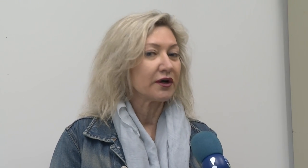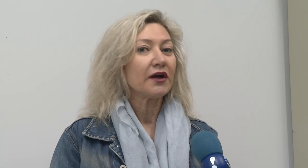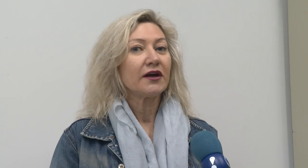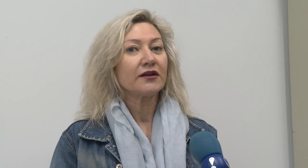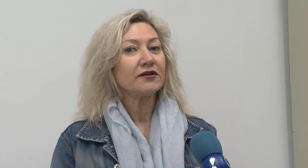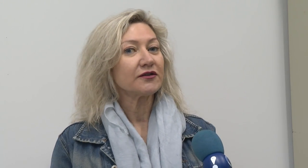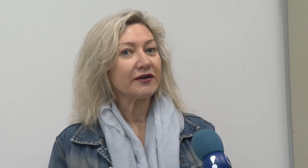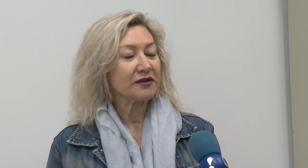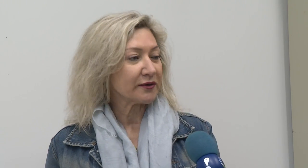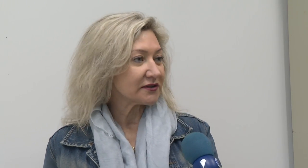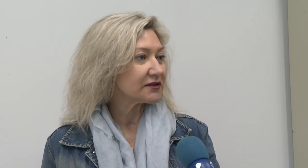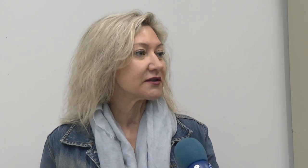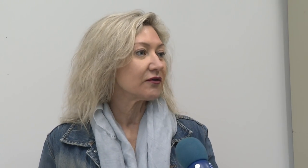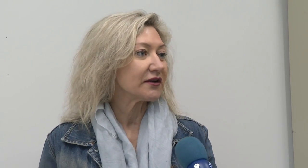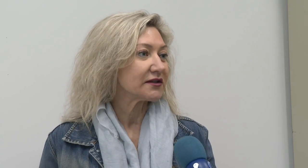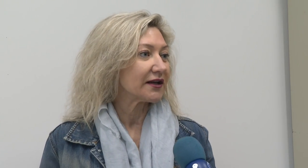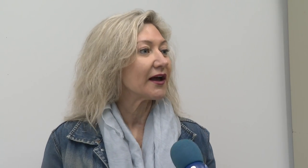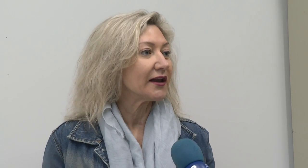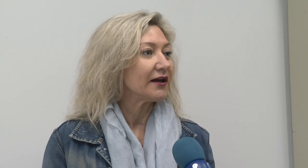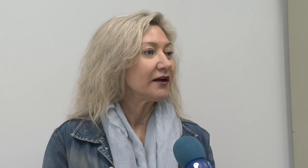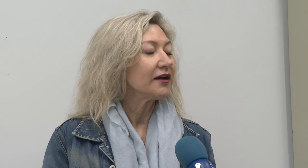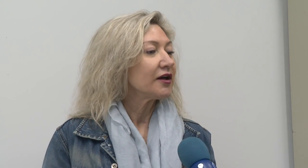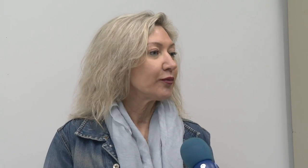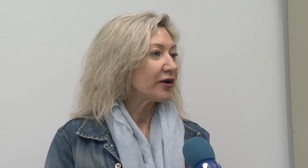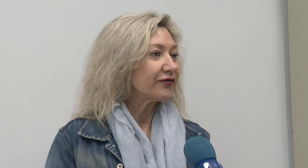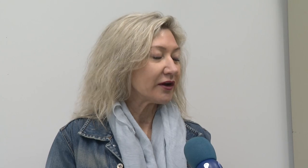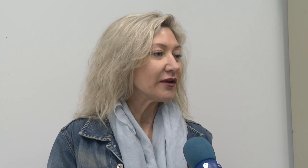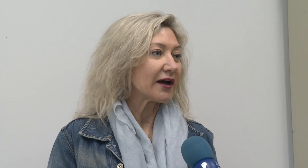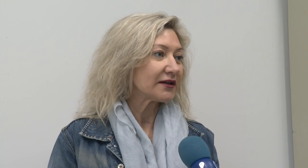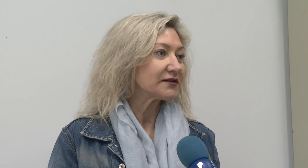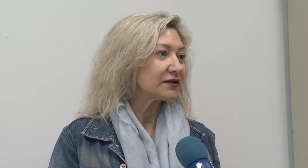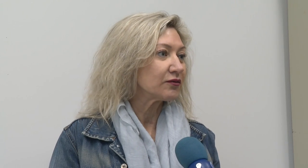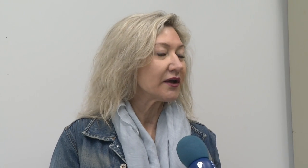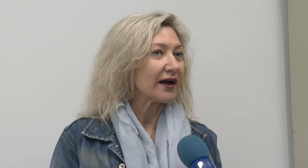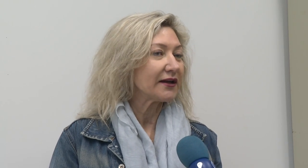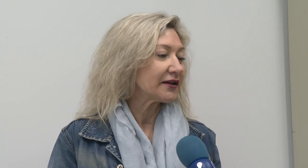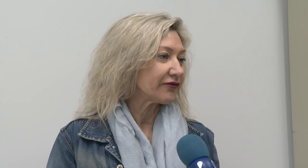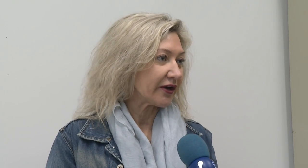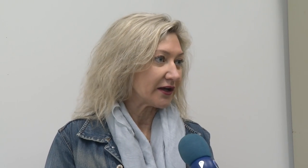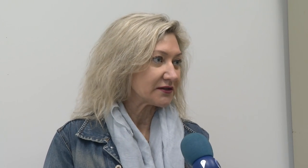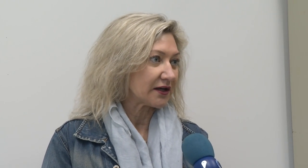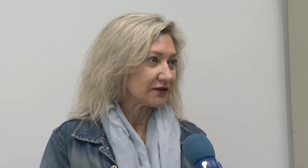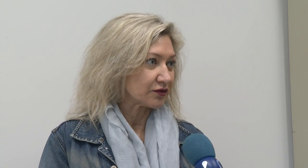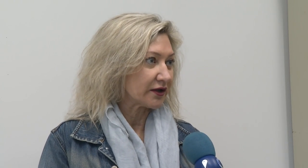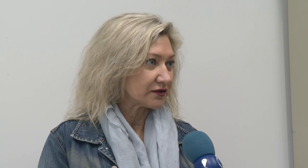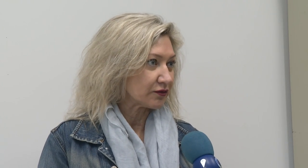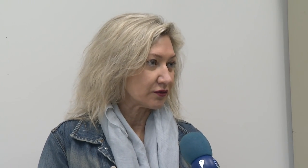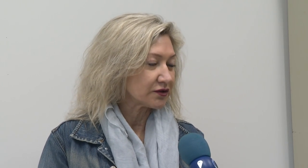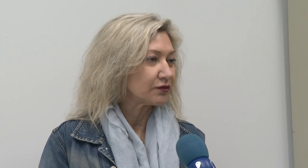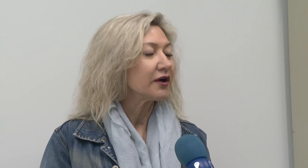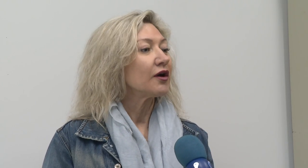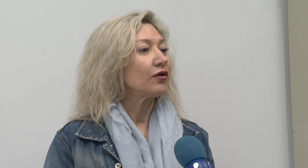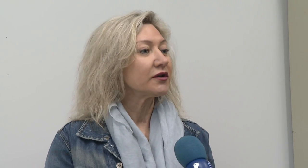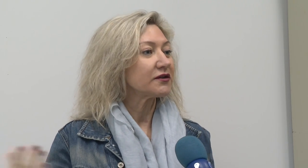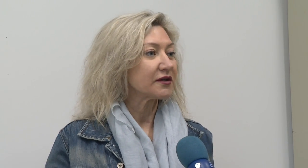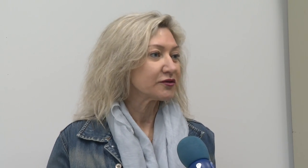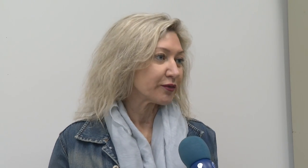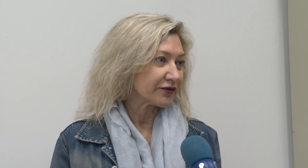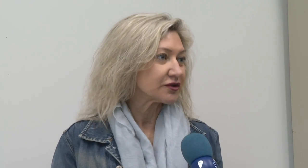então eles vão fazer uma inscrição na secretaria e pode frequentar de segunda a quinta-feira a sala de surdez conosco onde nós temos o professor